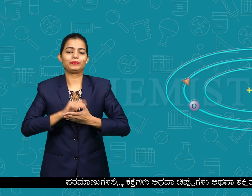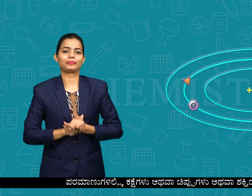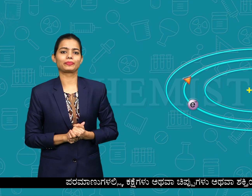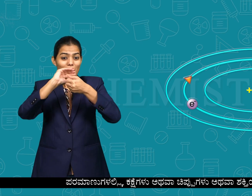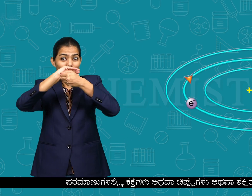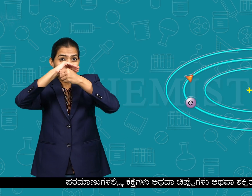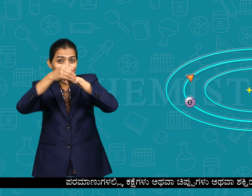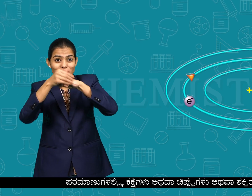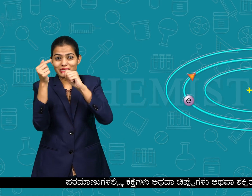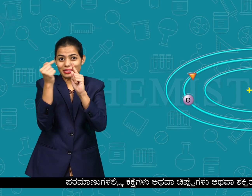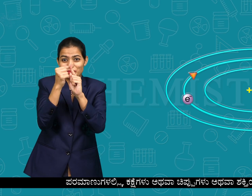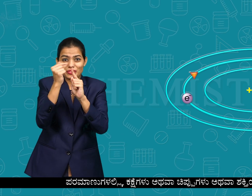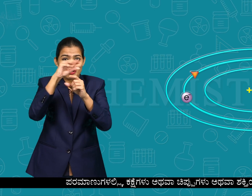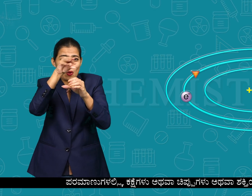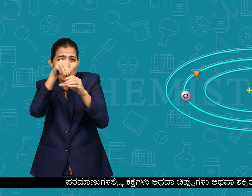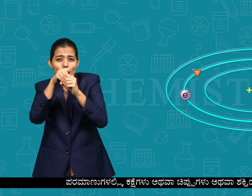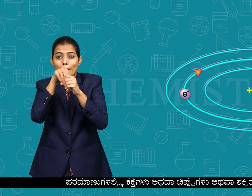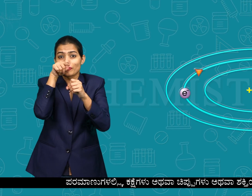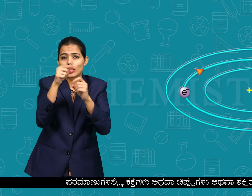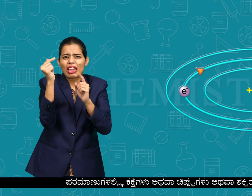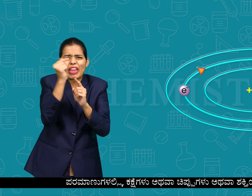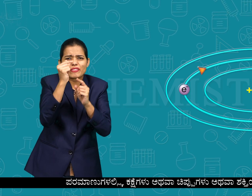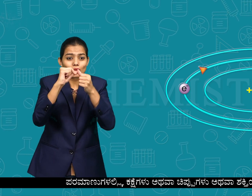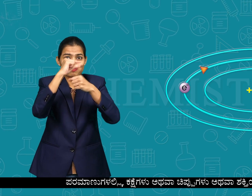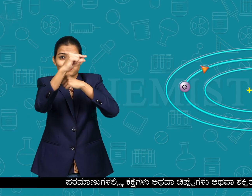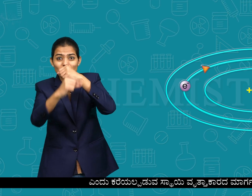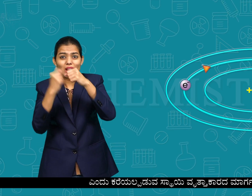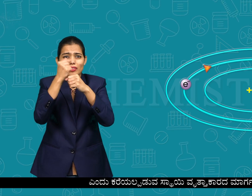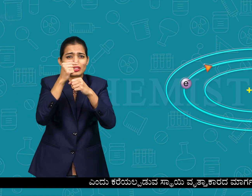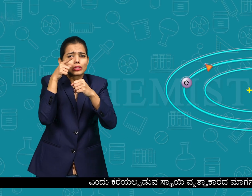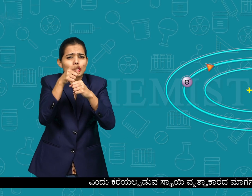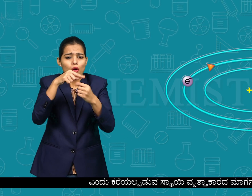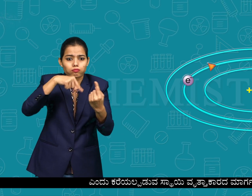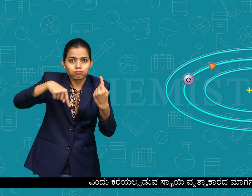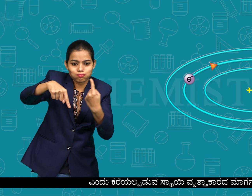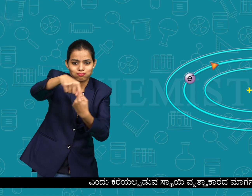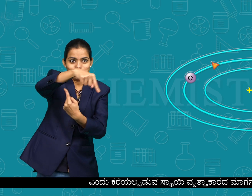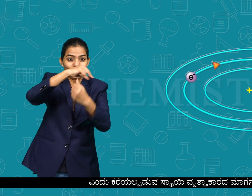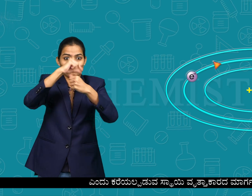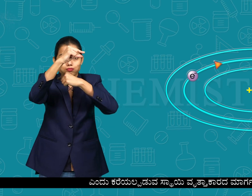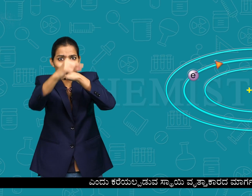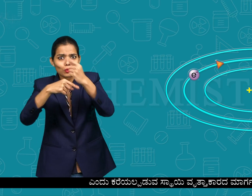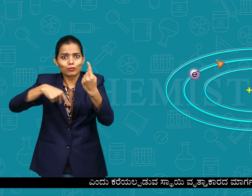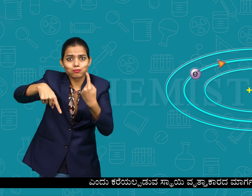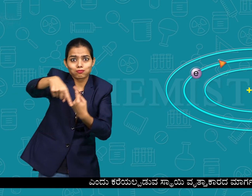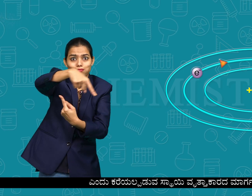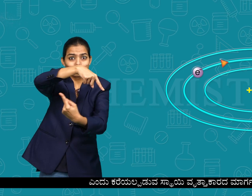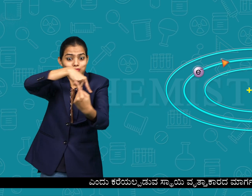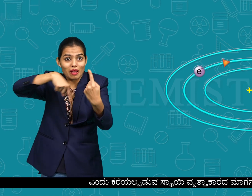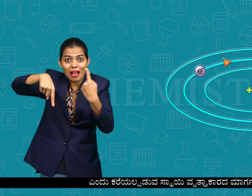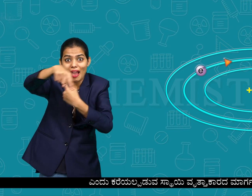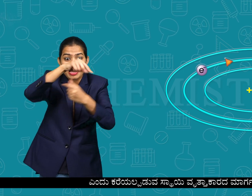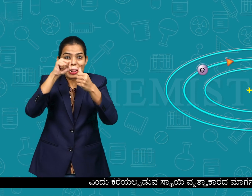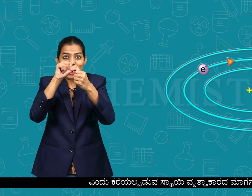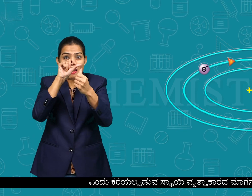ಪರಮಾಣುಗಳಲ್ಲಿ ಕಕ್ಷೆಗಳು ಅಥವಾ ಚಿಪ್ಪುಗಳು ಅಥವಾ ಶಕ್ತಿಯ ಮಟ್ಟಗಳು ಎಂದು ಕರೆಯಲ್ಪಡುವ ಸ್ಥಾಯಿ